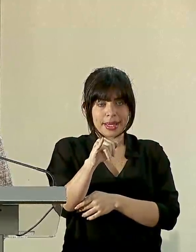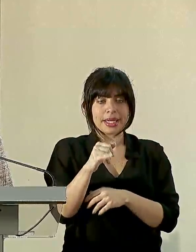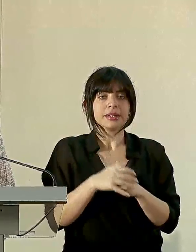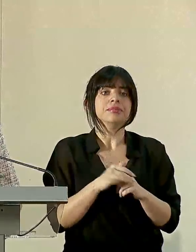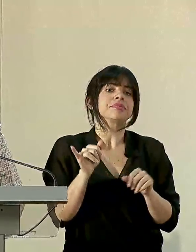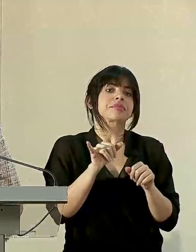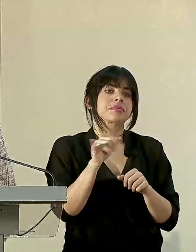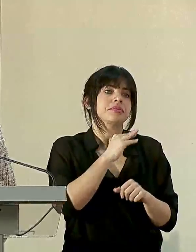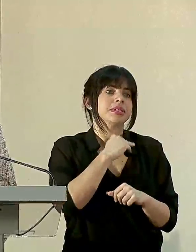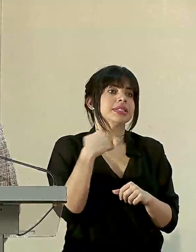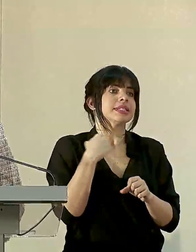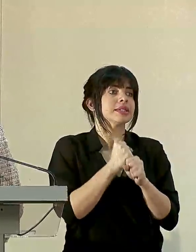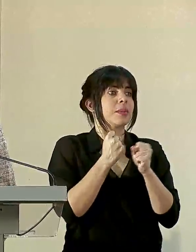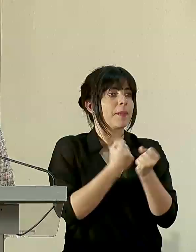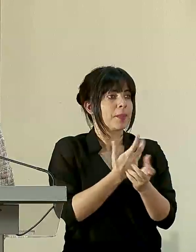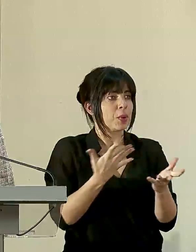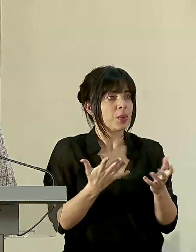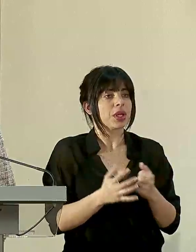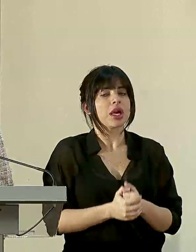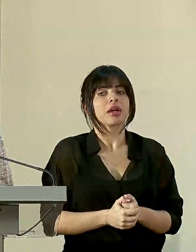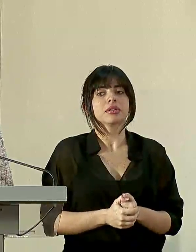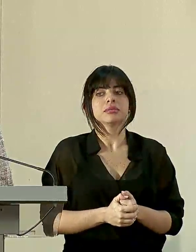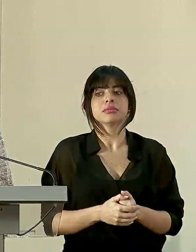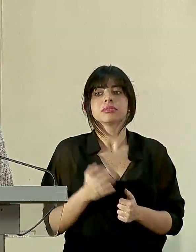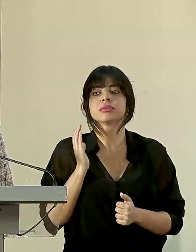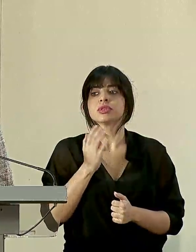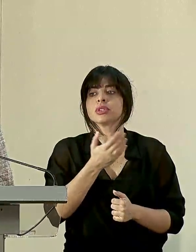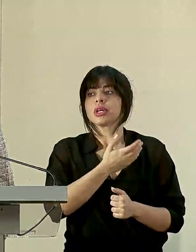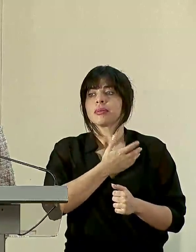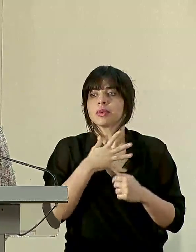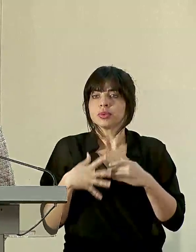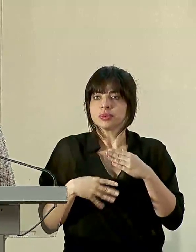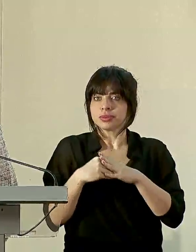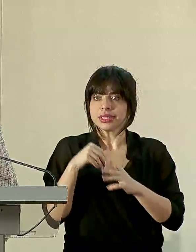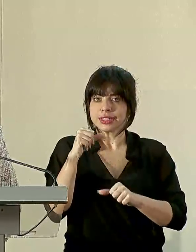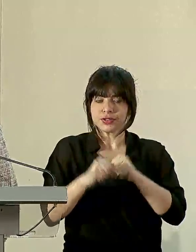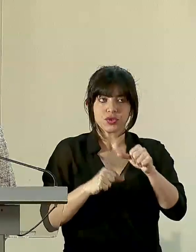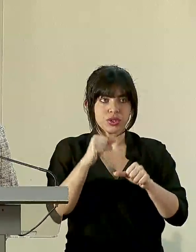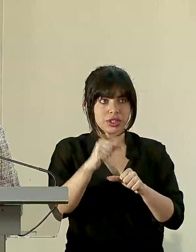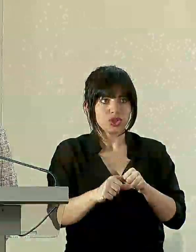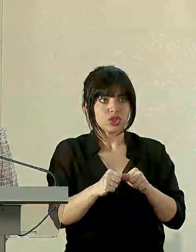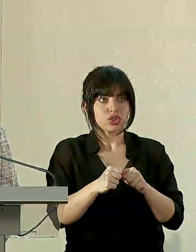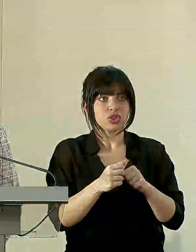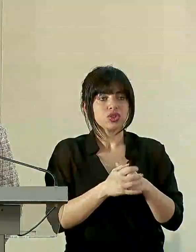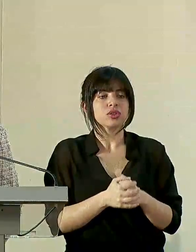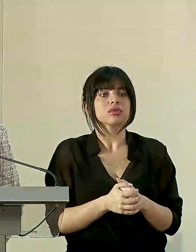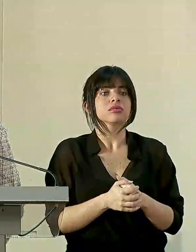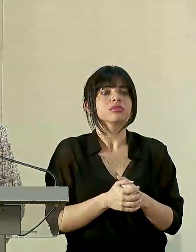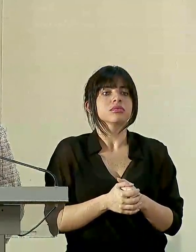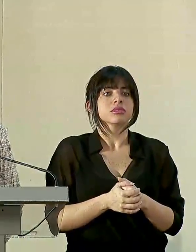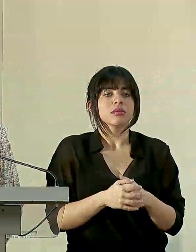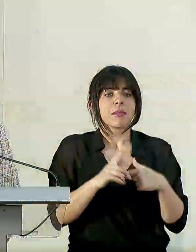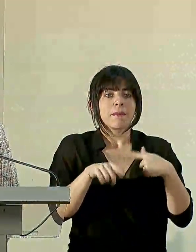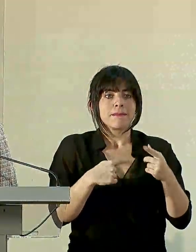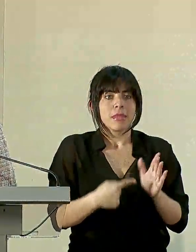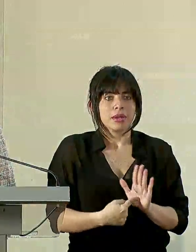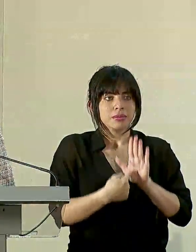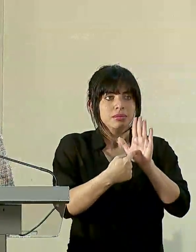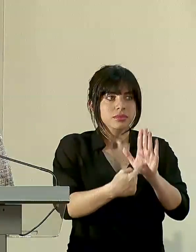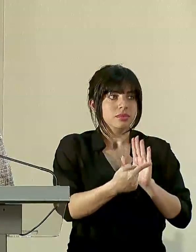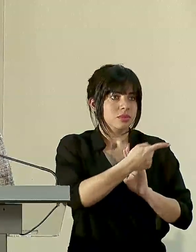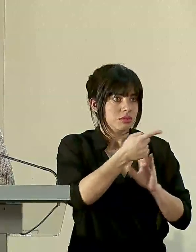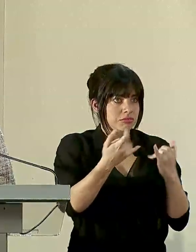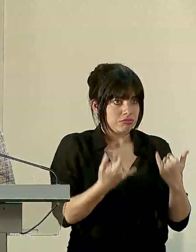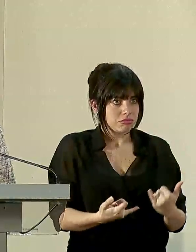Infancia como el Ministerio de Seguridad Pública, hemos aunado esfuerzos y que vamos a presentárselos a